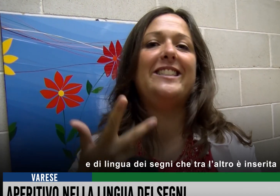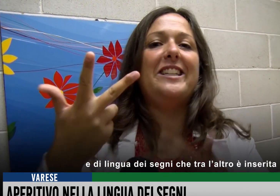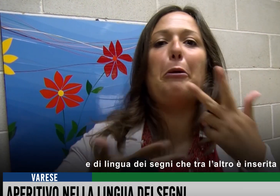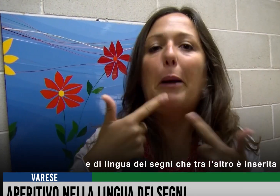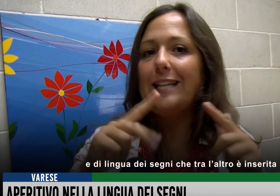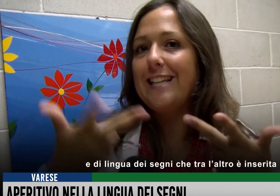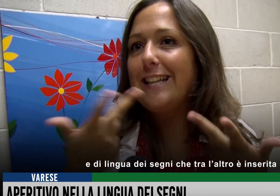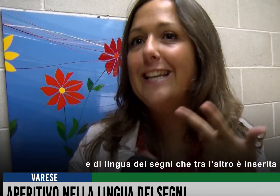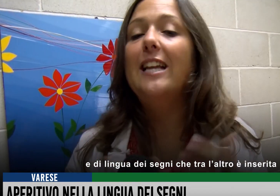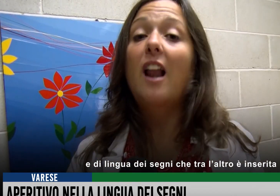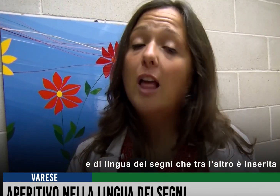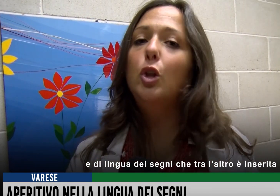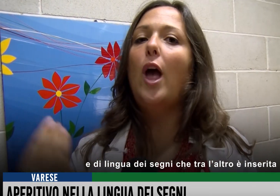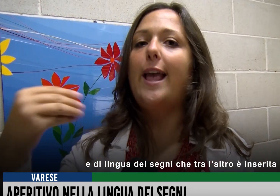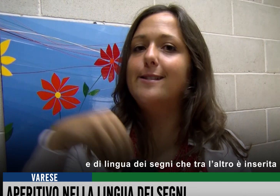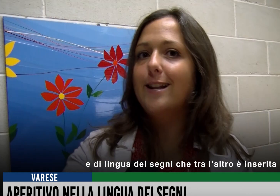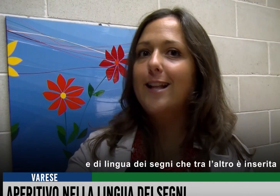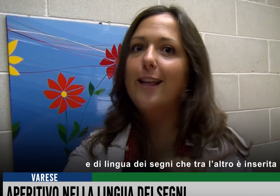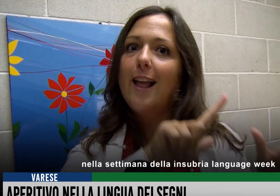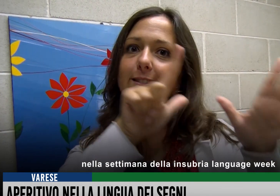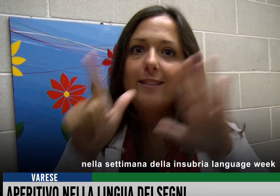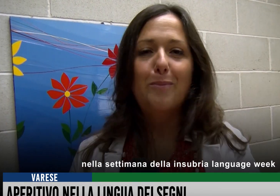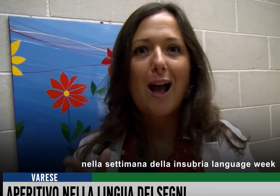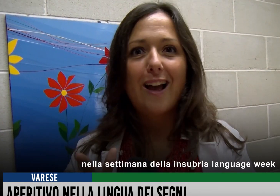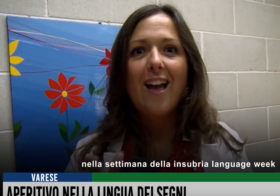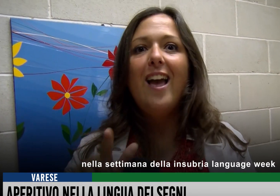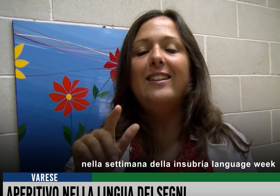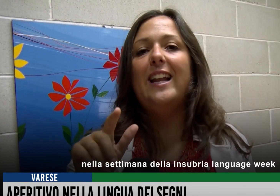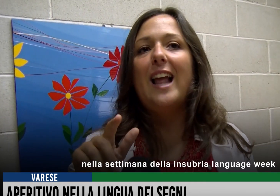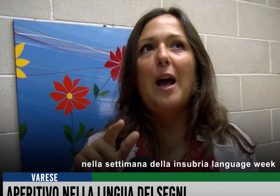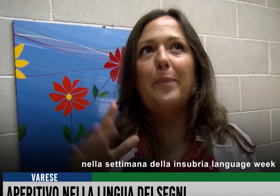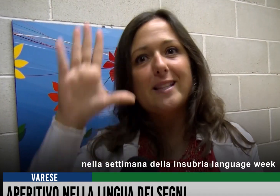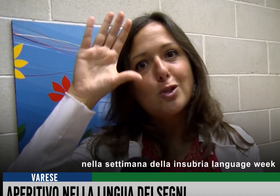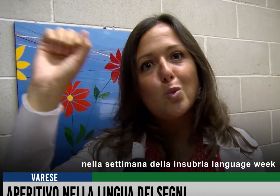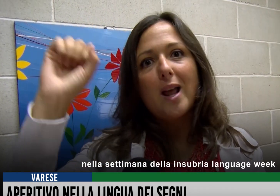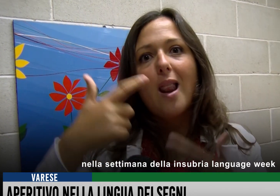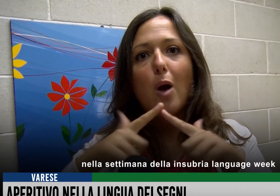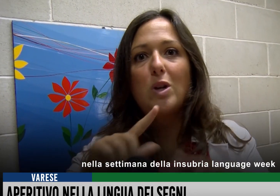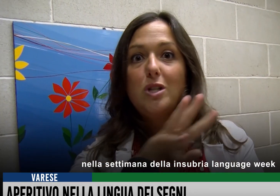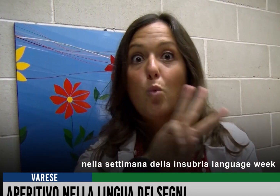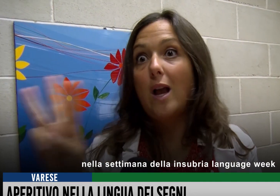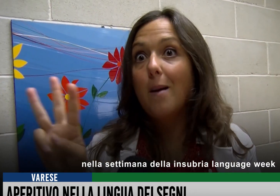di lingua dei segni, che tra l'altro è inserita nella settimana della Insubrie Languages Week.